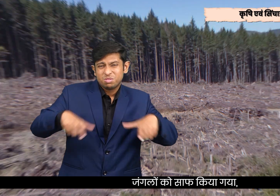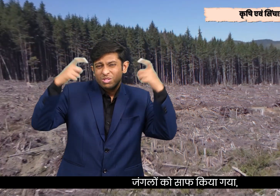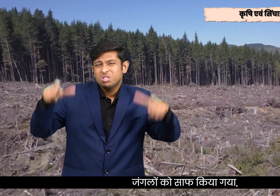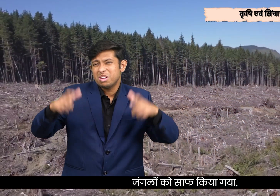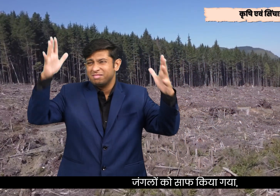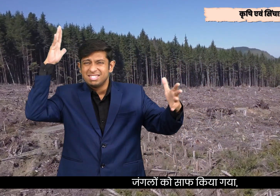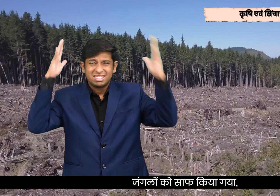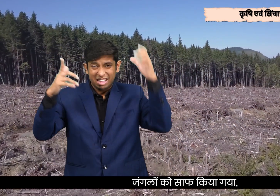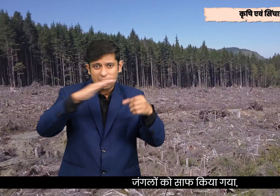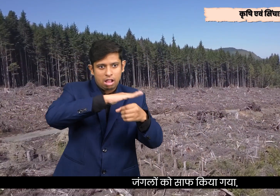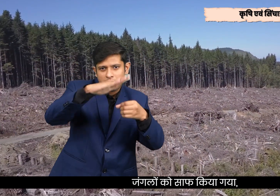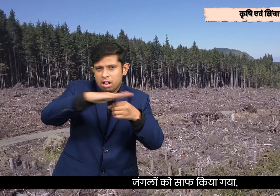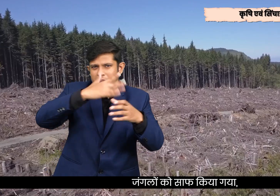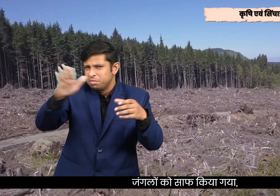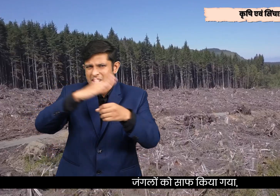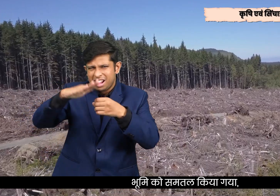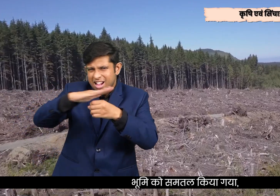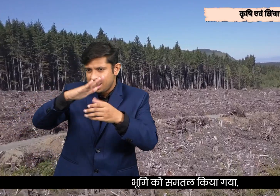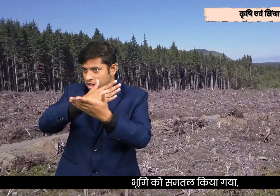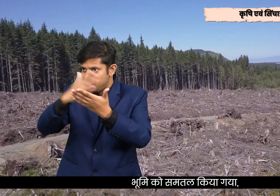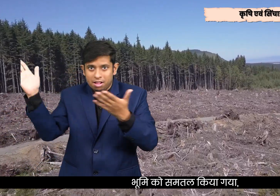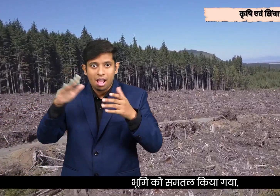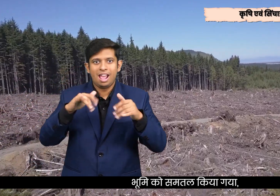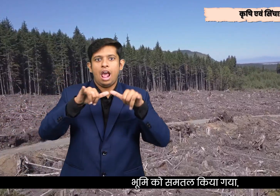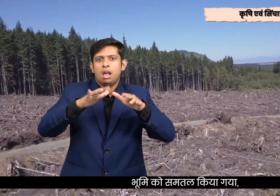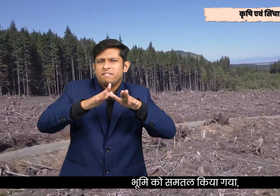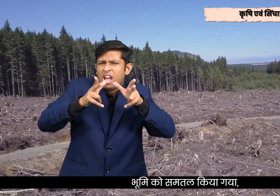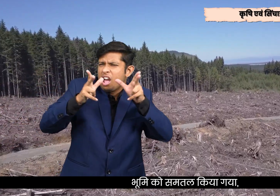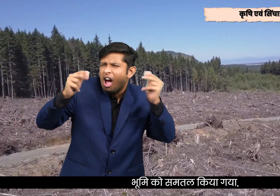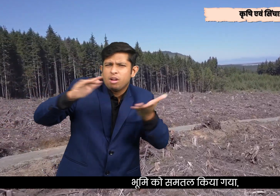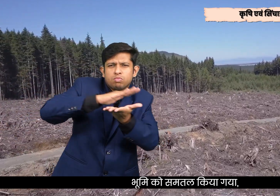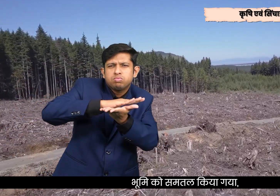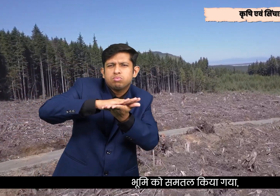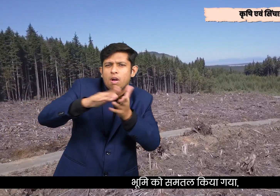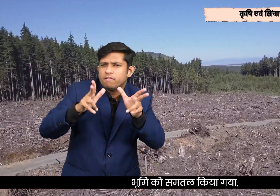जंगलों को साफ किया गया, भूमि को समतल किया गया।